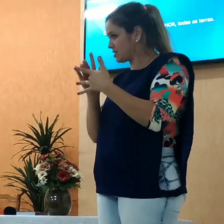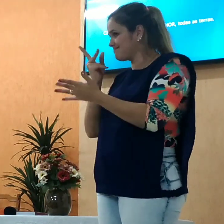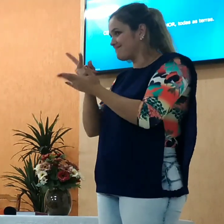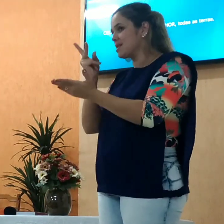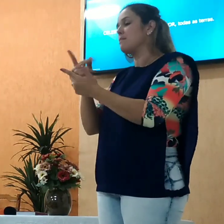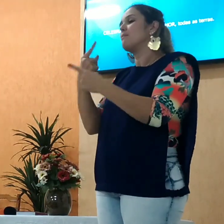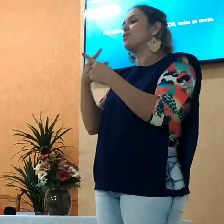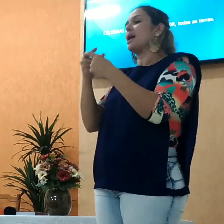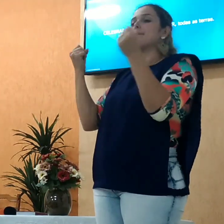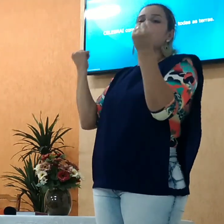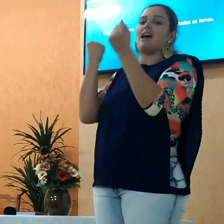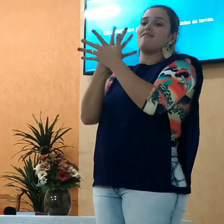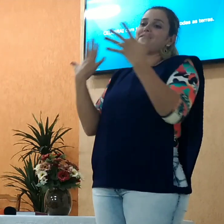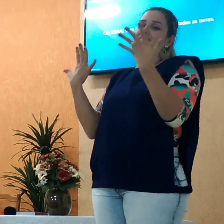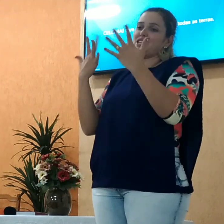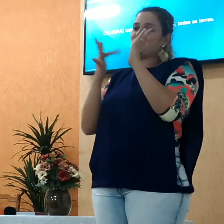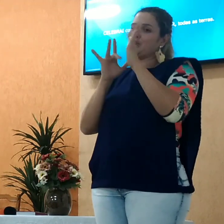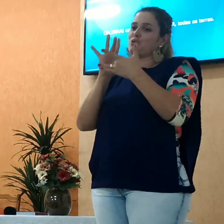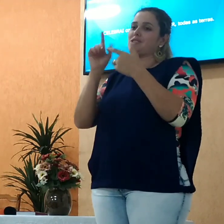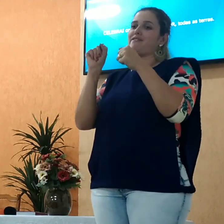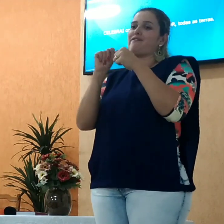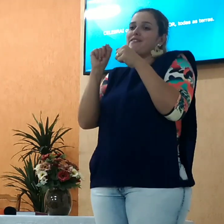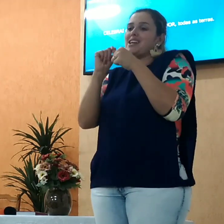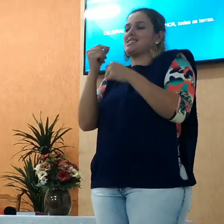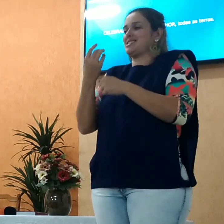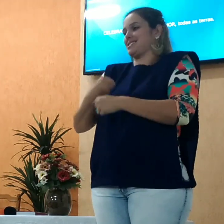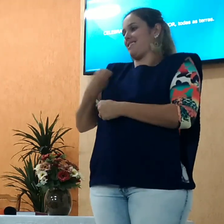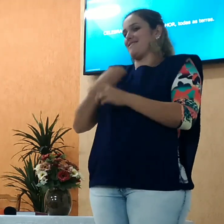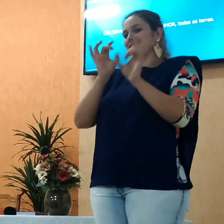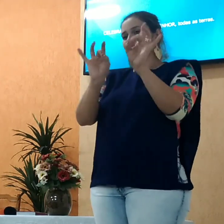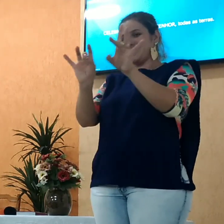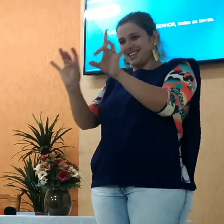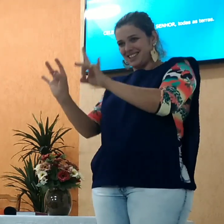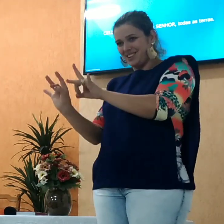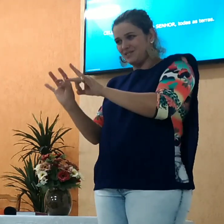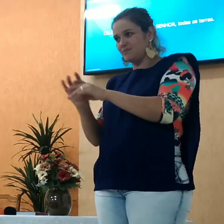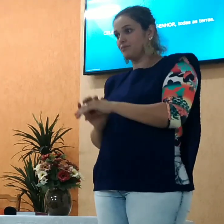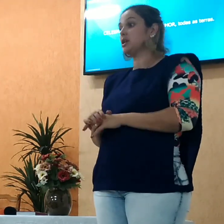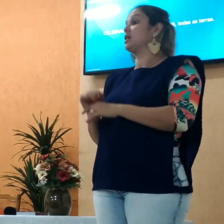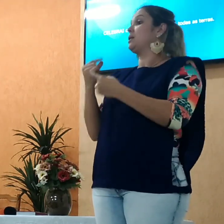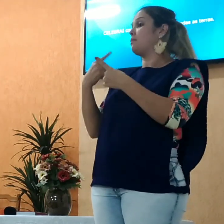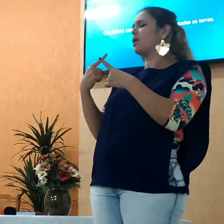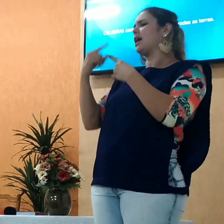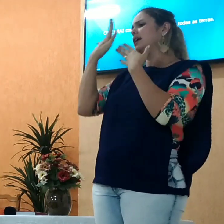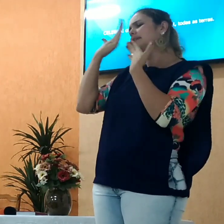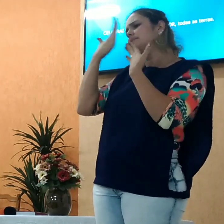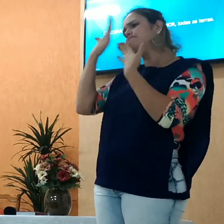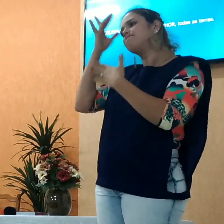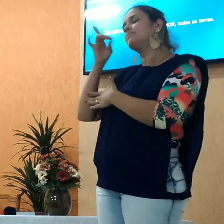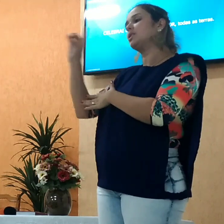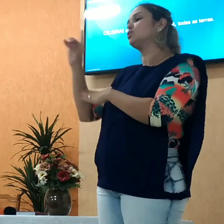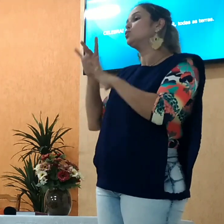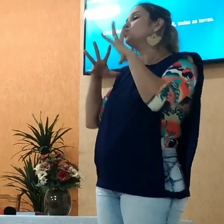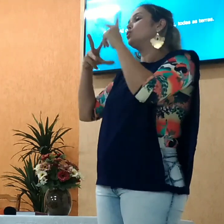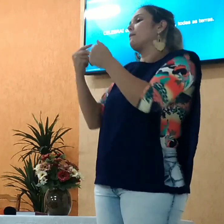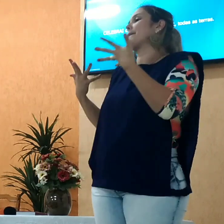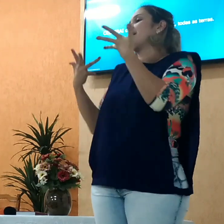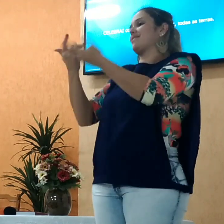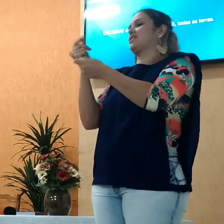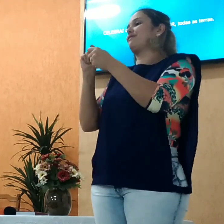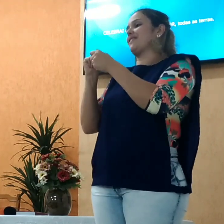pelas maravilhas que Ele tem feito na nossa vida, pelas maravilhas que Ele tem feito na terra e em todo